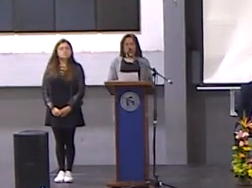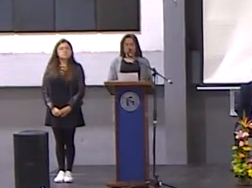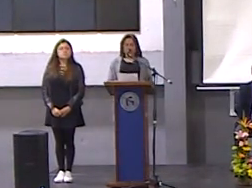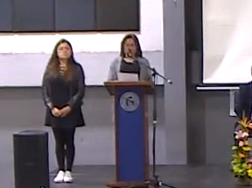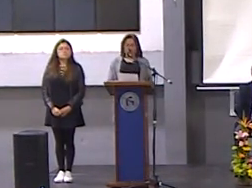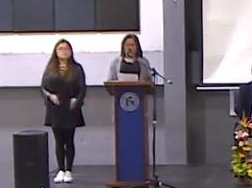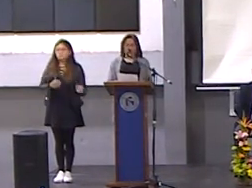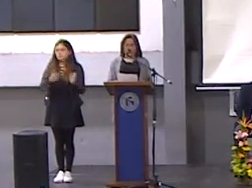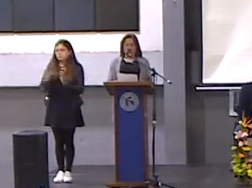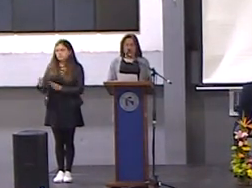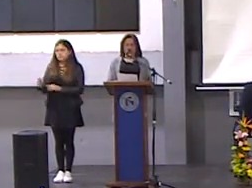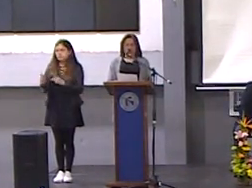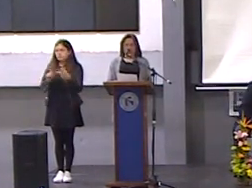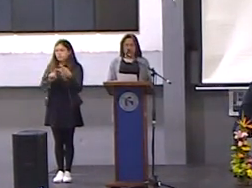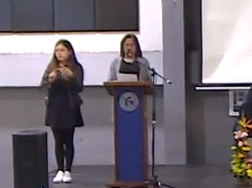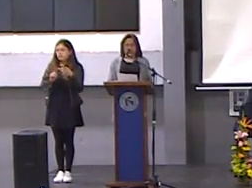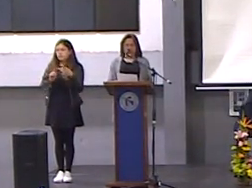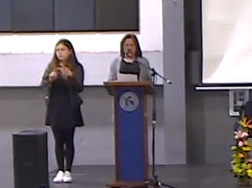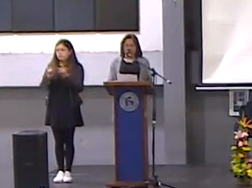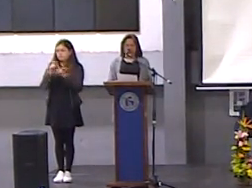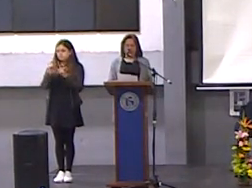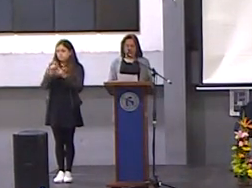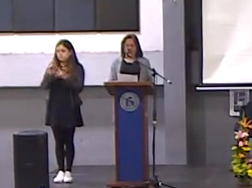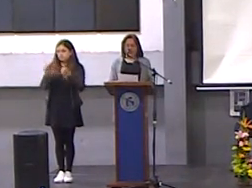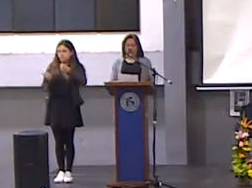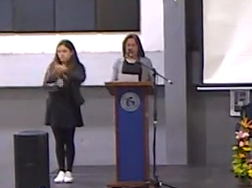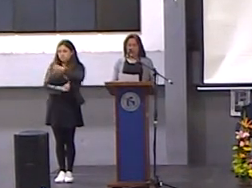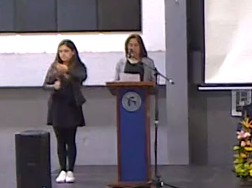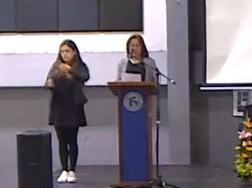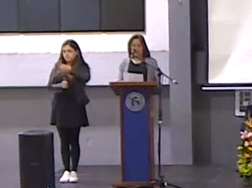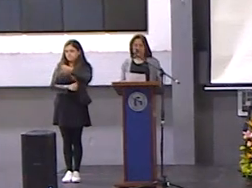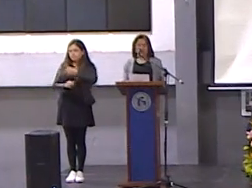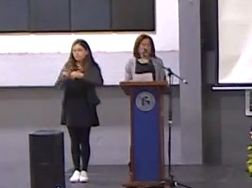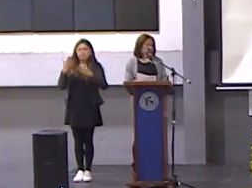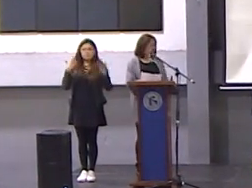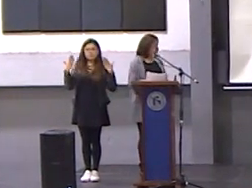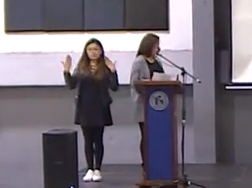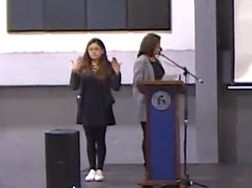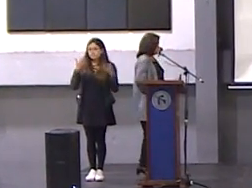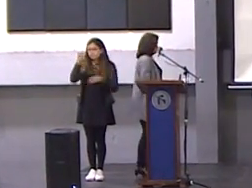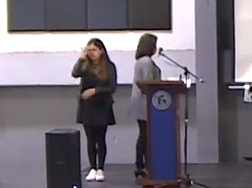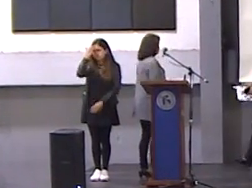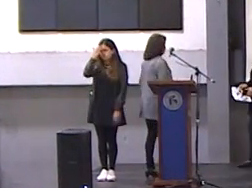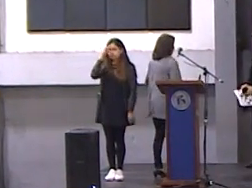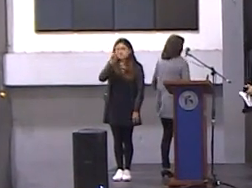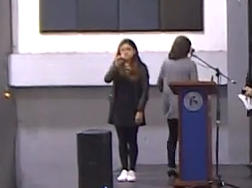palabras de la decana narda robayo facultad de educación física